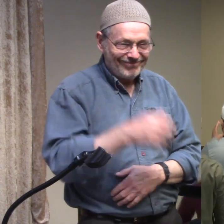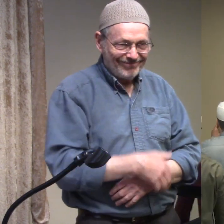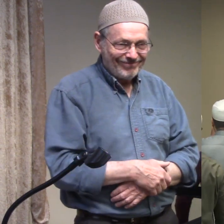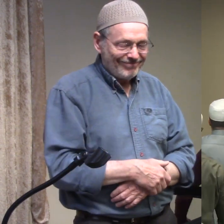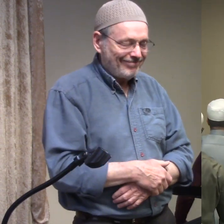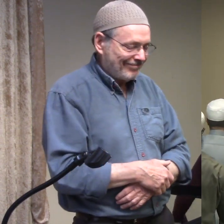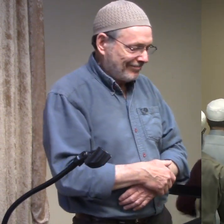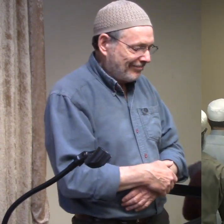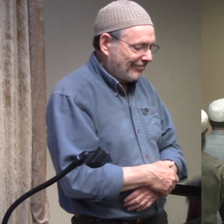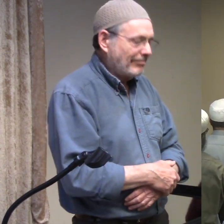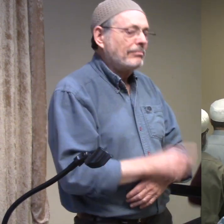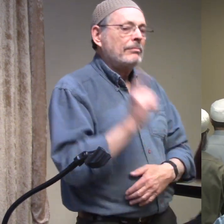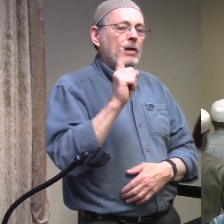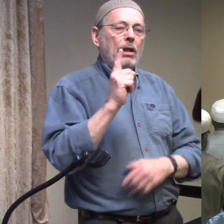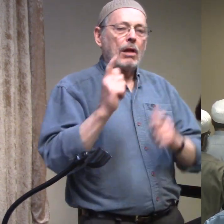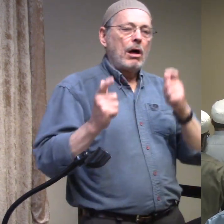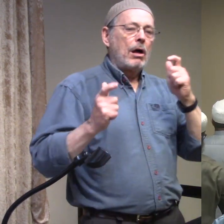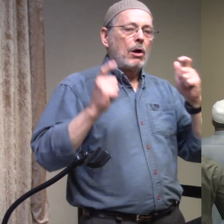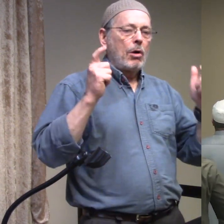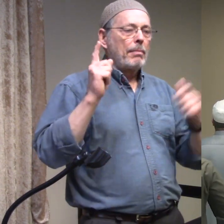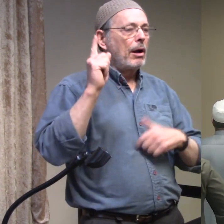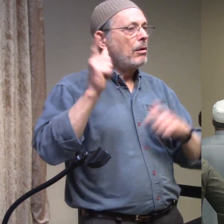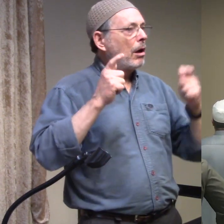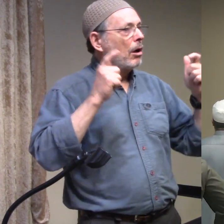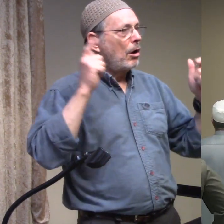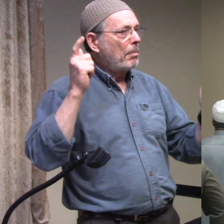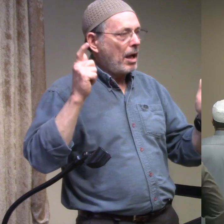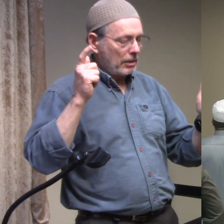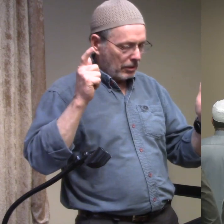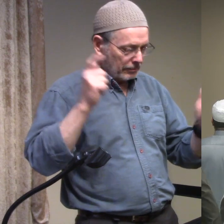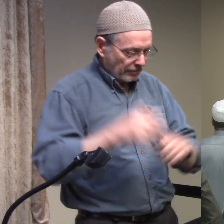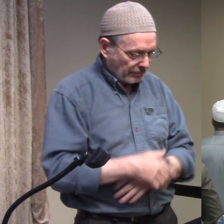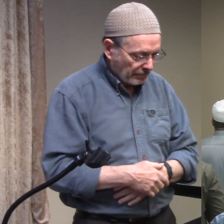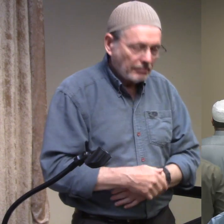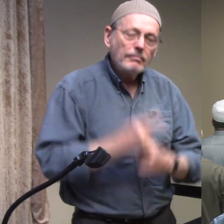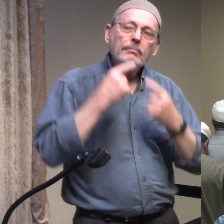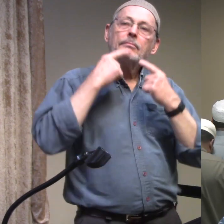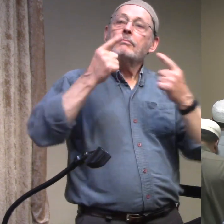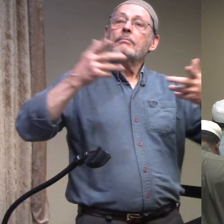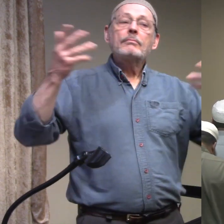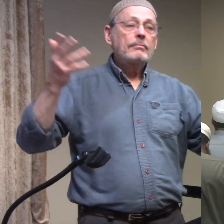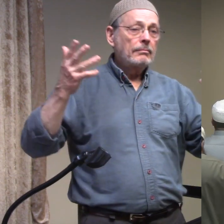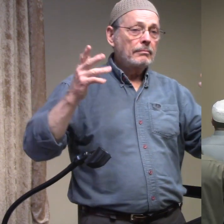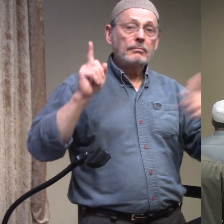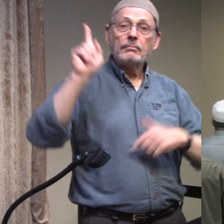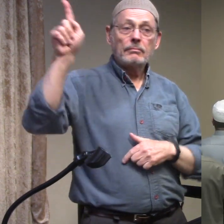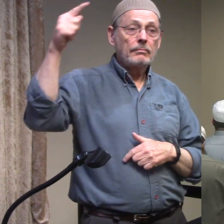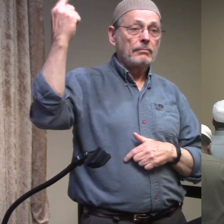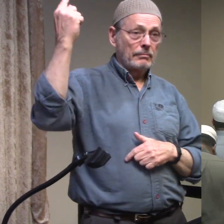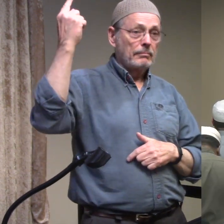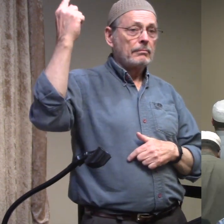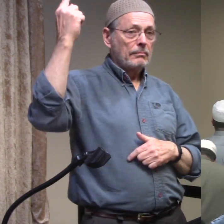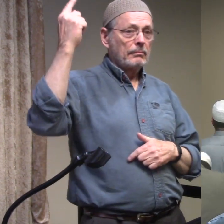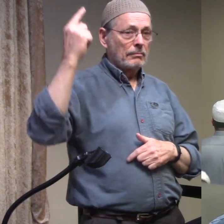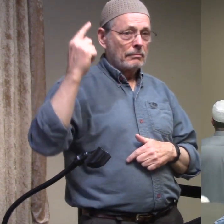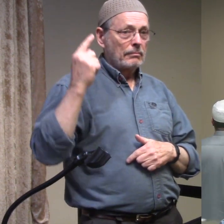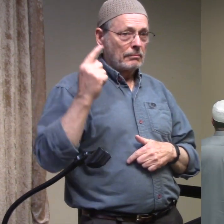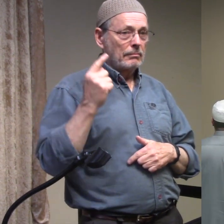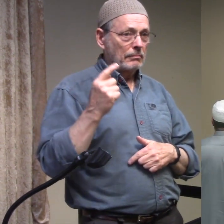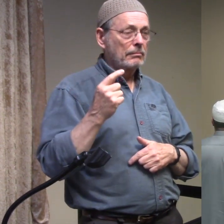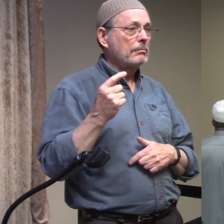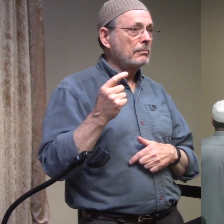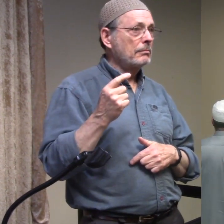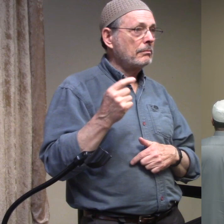الله أكبر الله أكبر أشهد أن لا إله إلا الله أشهد أن